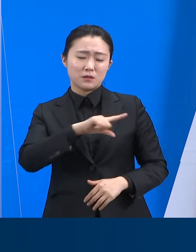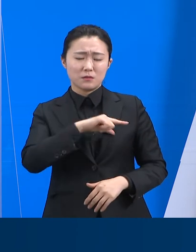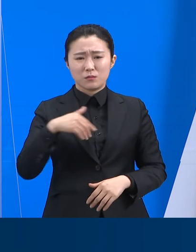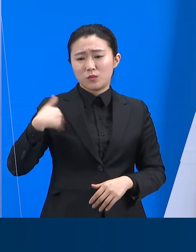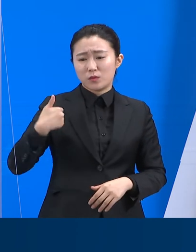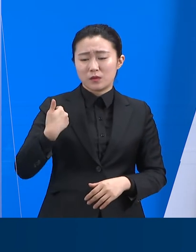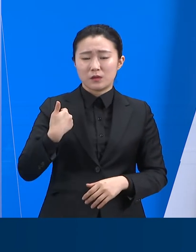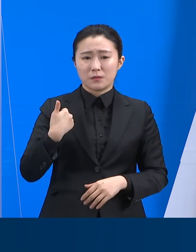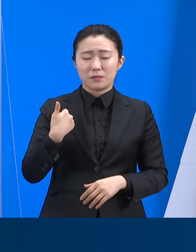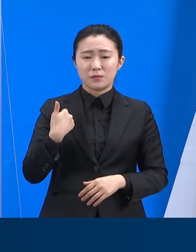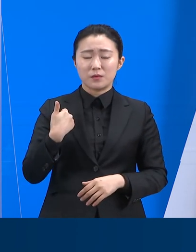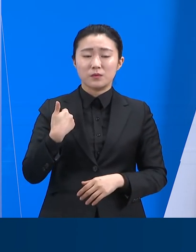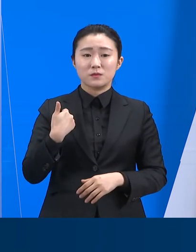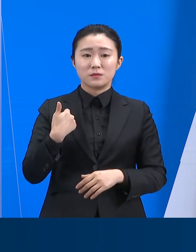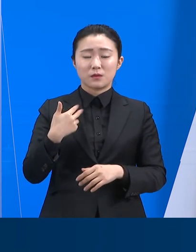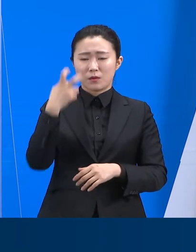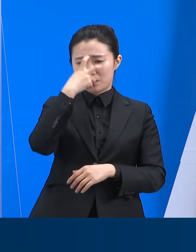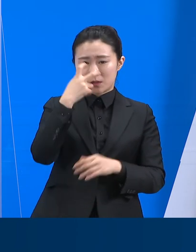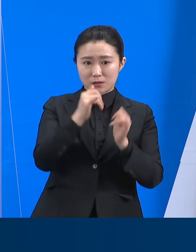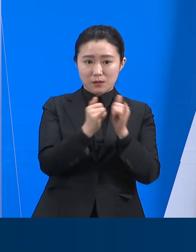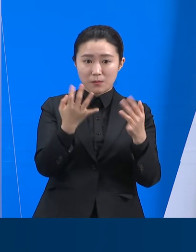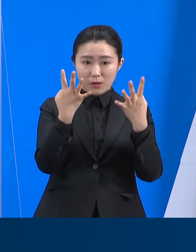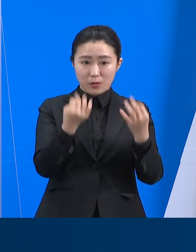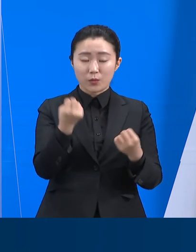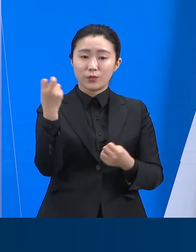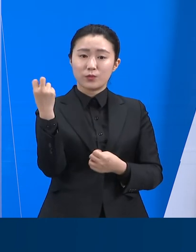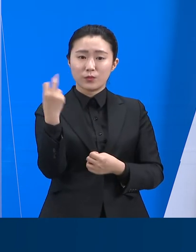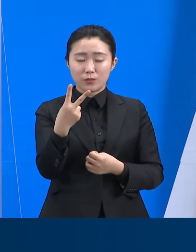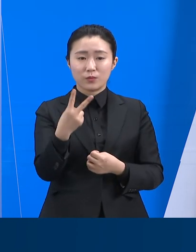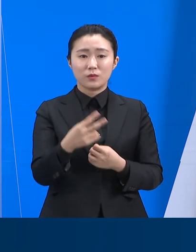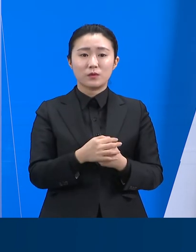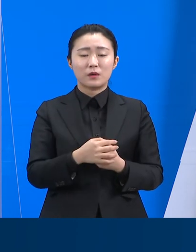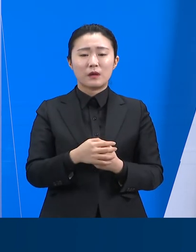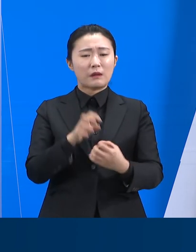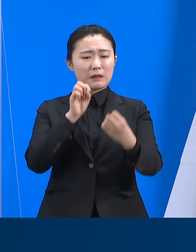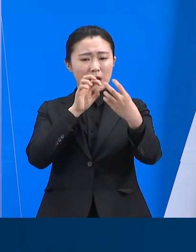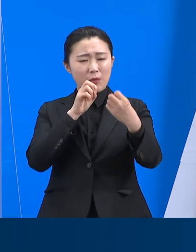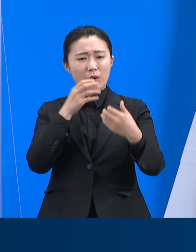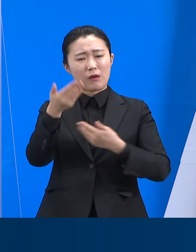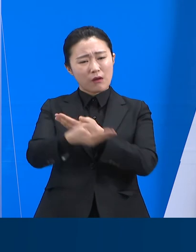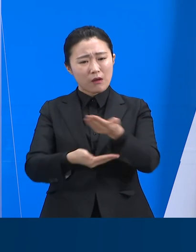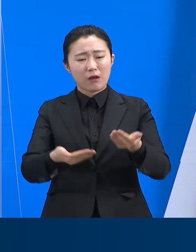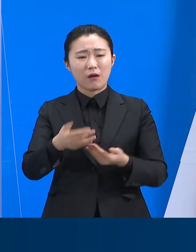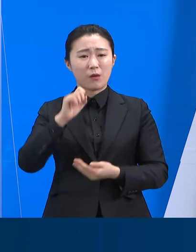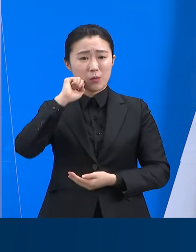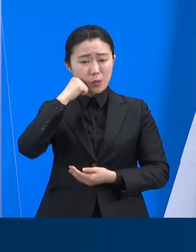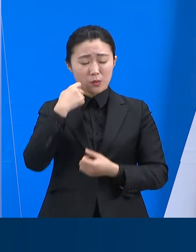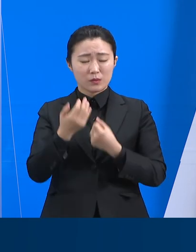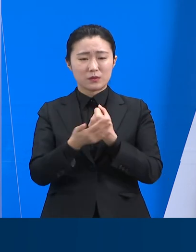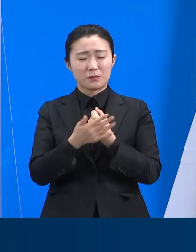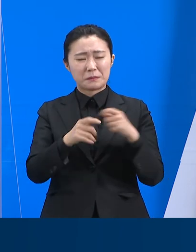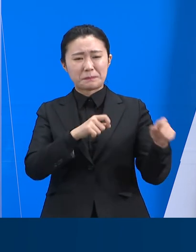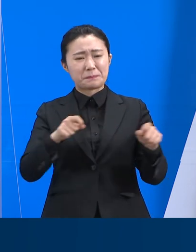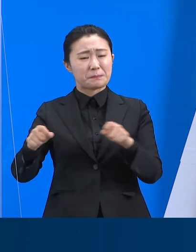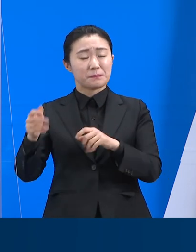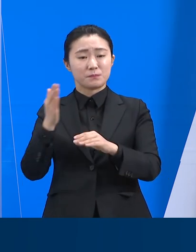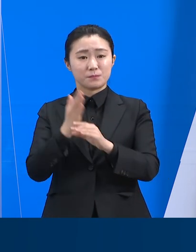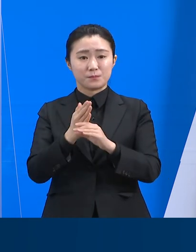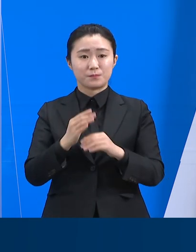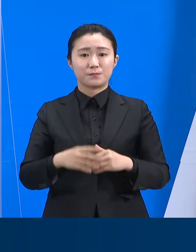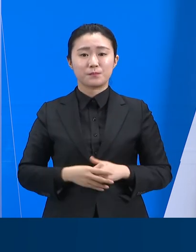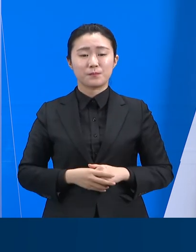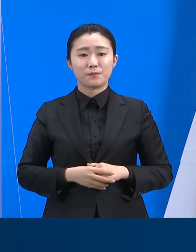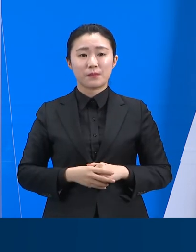시간이 더 소요되고 있습니다. 사안이 시급하여 금일까지 확진자 전원에 대해